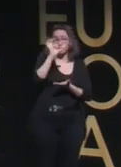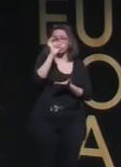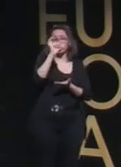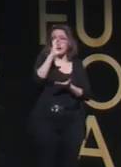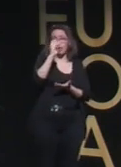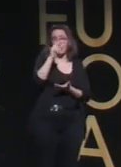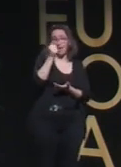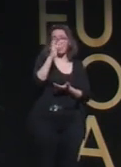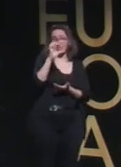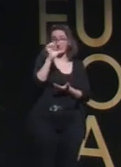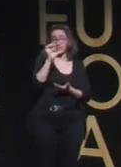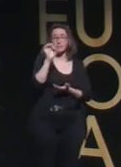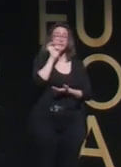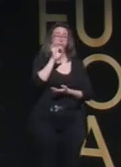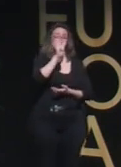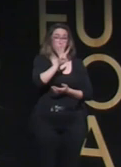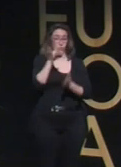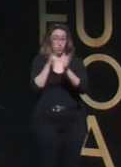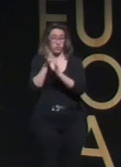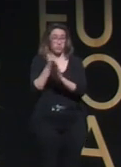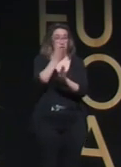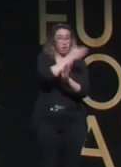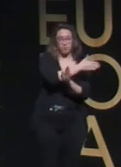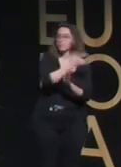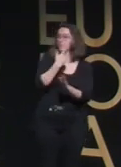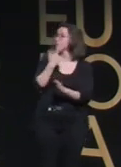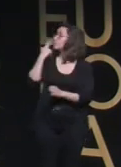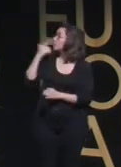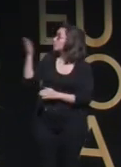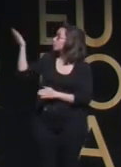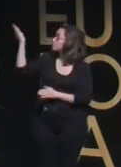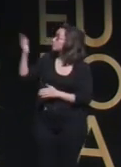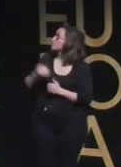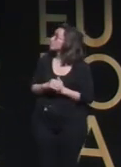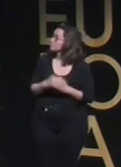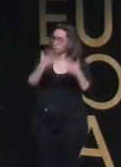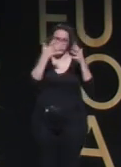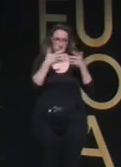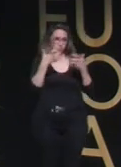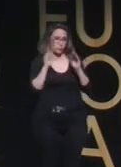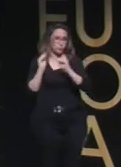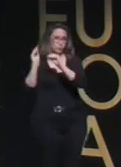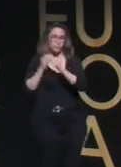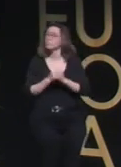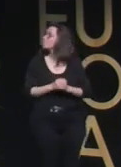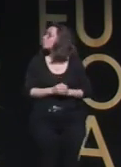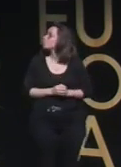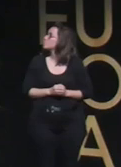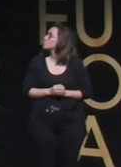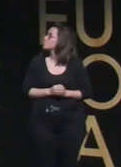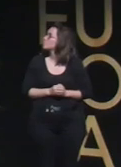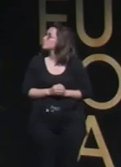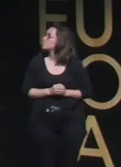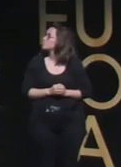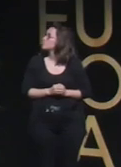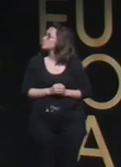Cristo. Nuestros jóvenes parecen gozar de lujo, son mal educados, desprecian la autoridad, no tienen respeto a los adultos, pierden el tiempo, están prestos a contradecir a